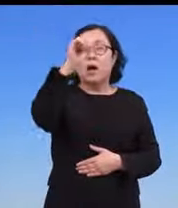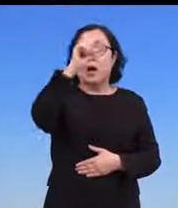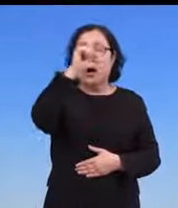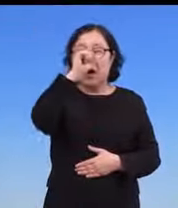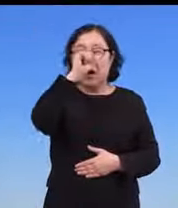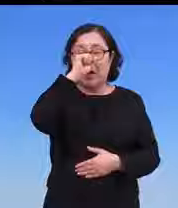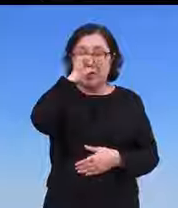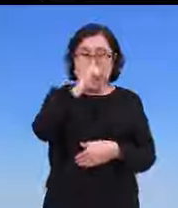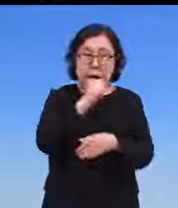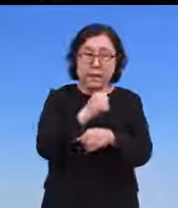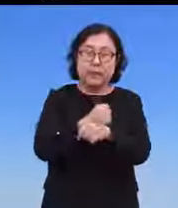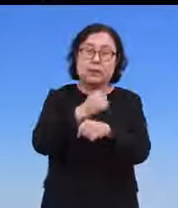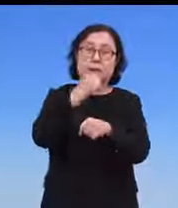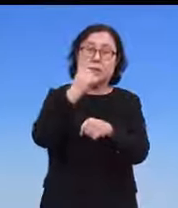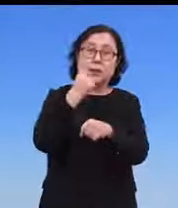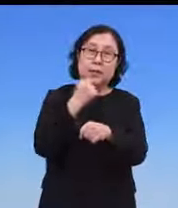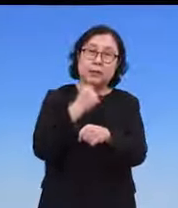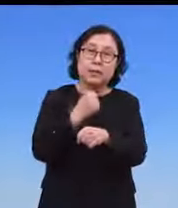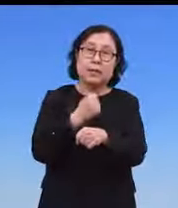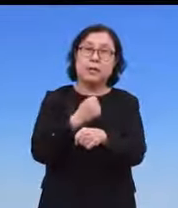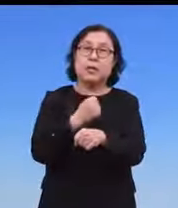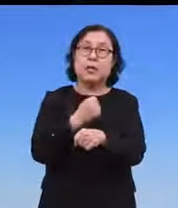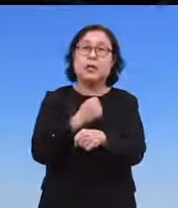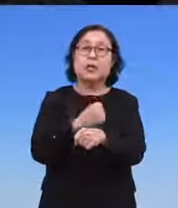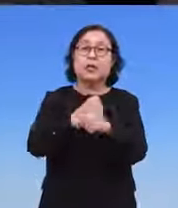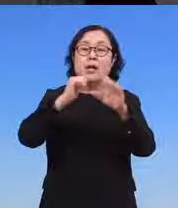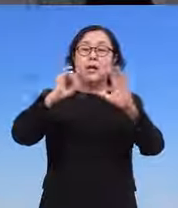그의 선하심을